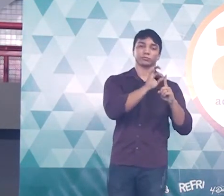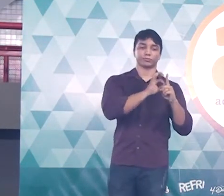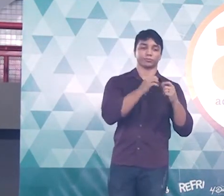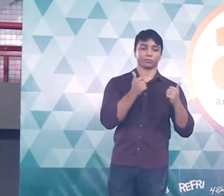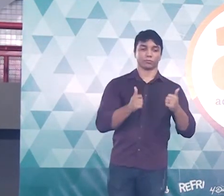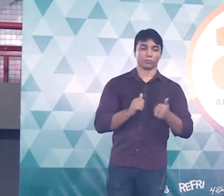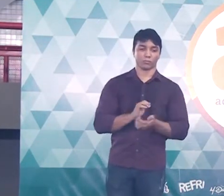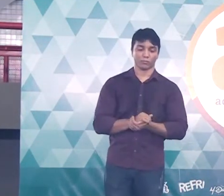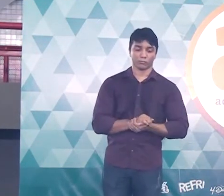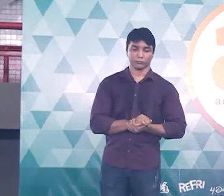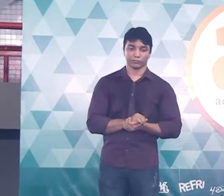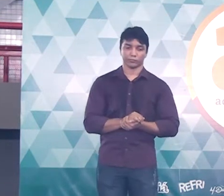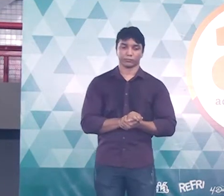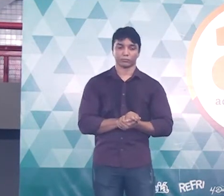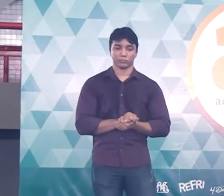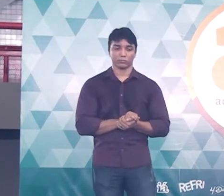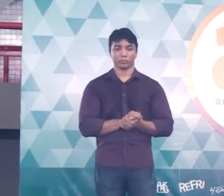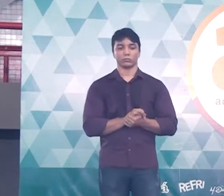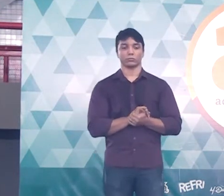aplicações.